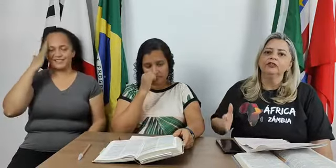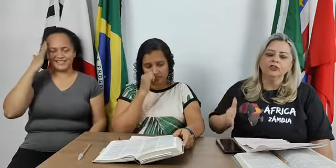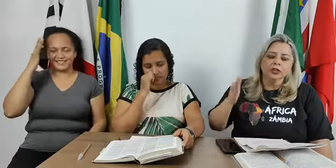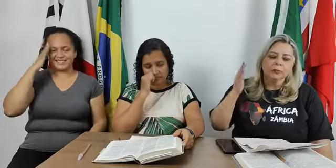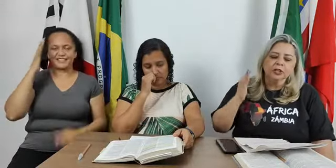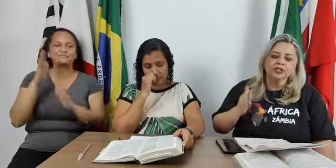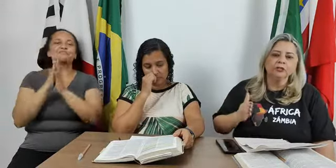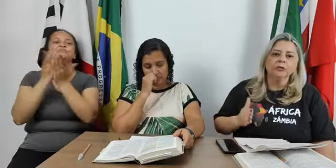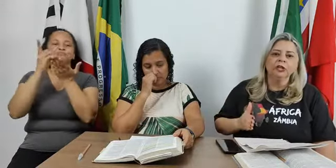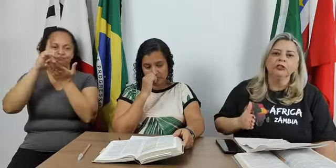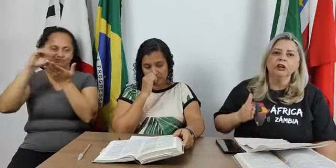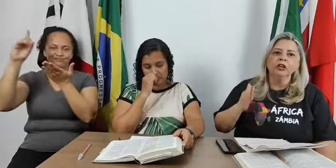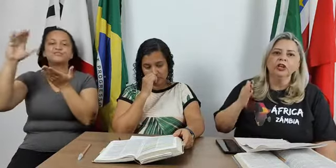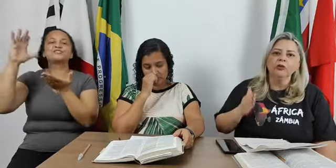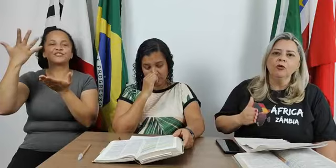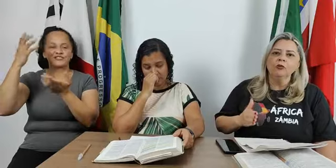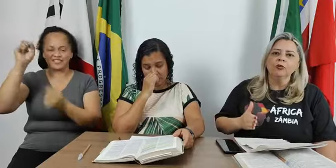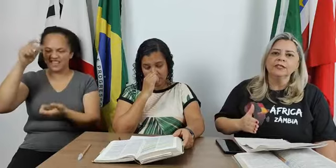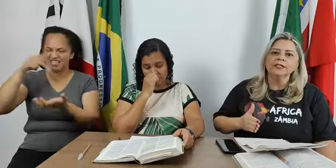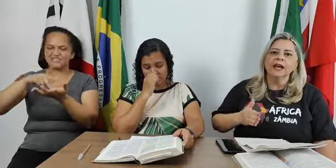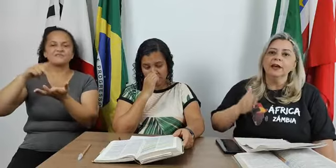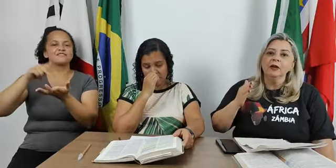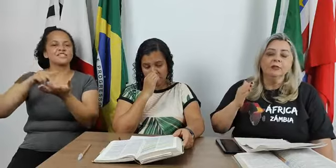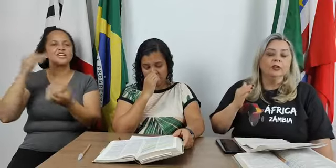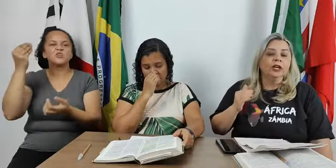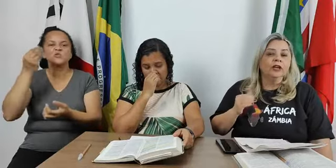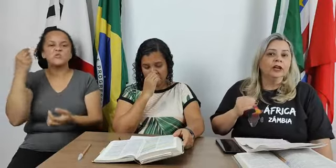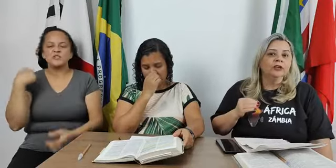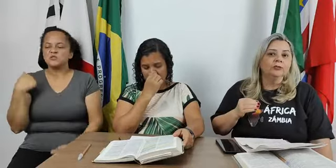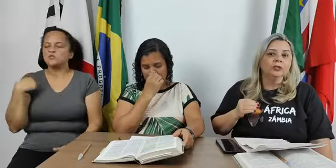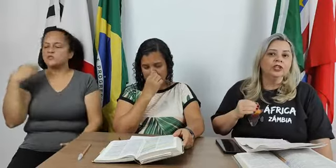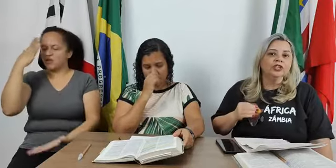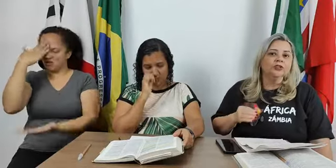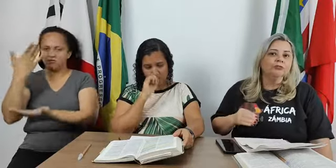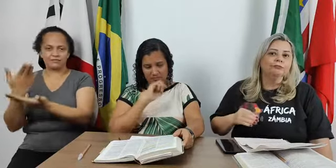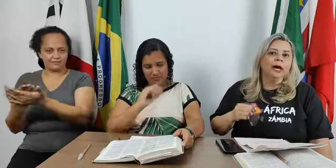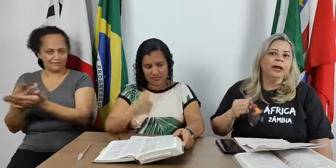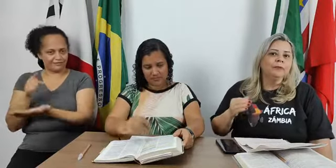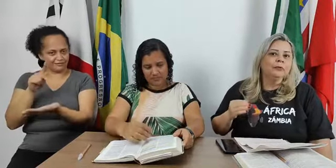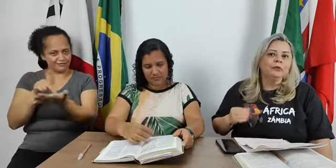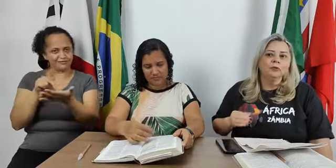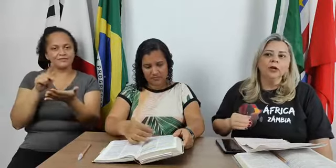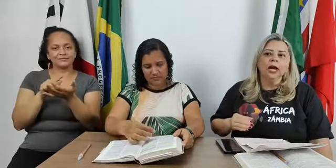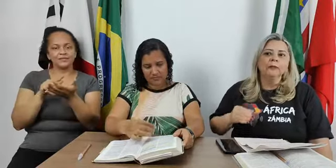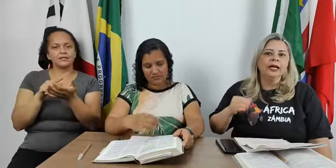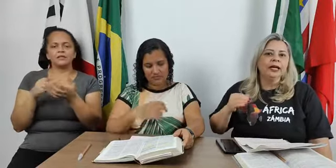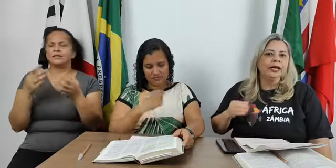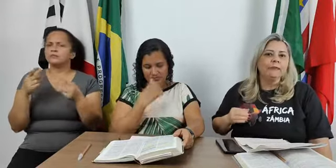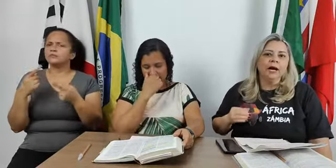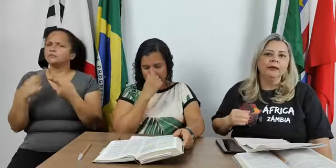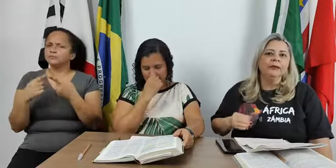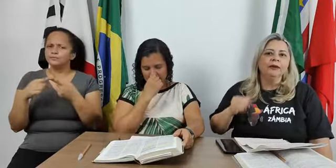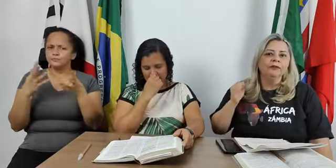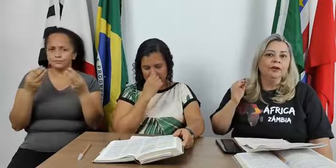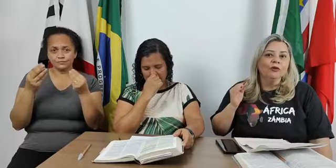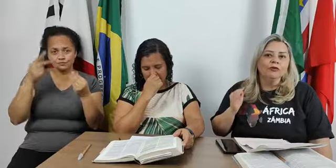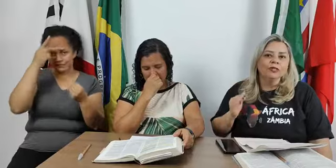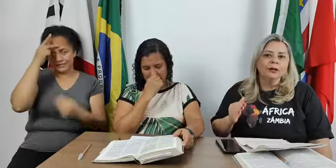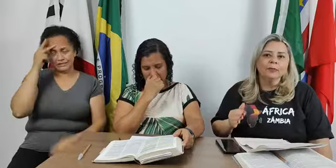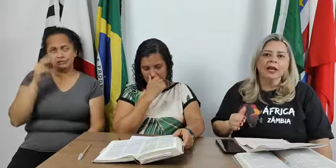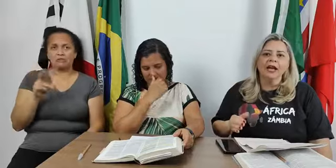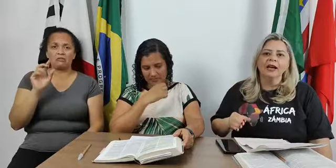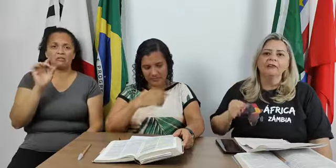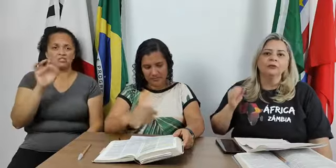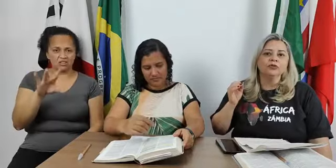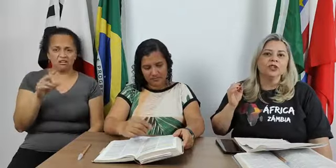falou que funciona a partir do momento que eu confessar. Porque muita gente para murmurar, para reclamar. Não,